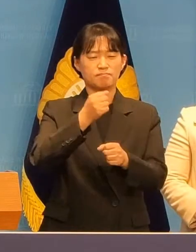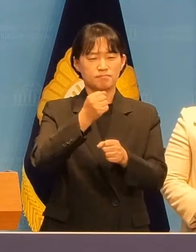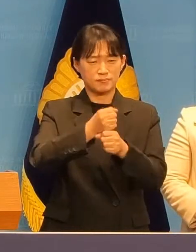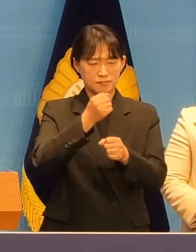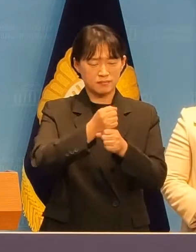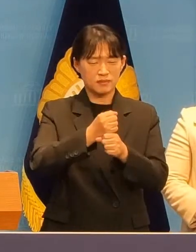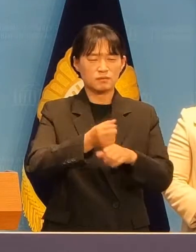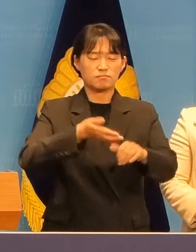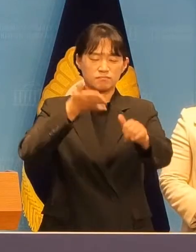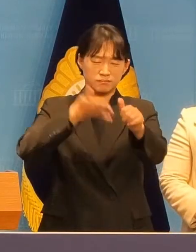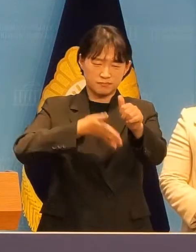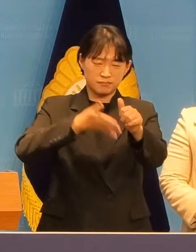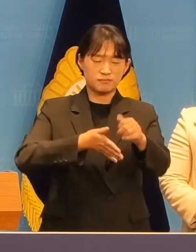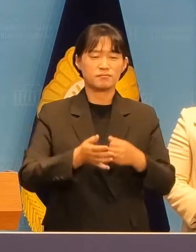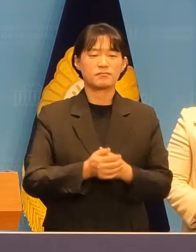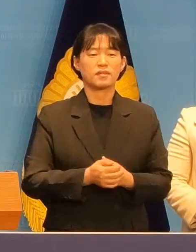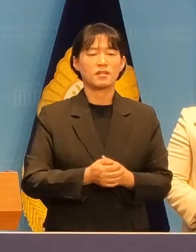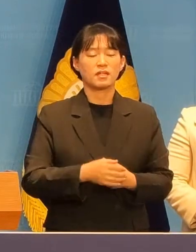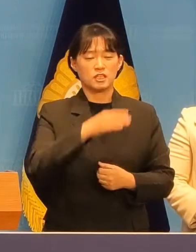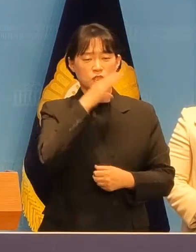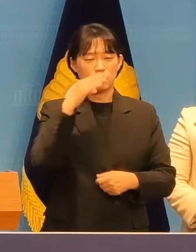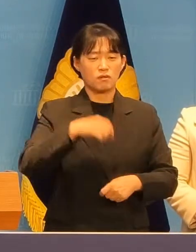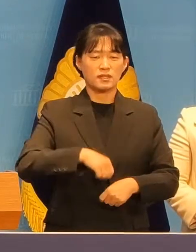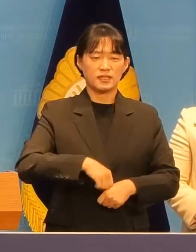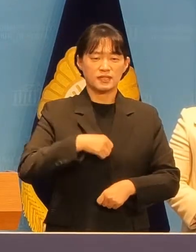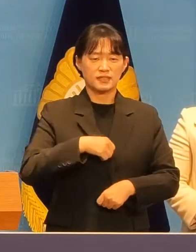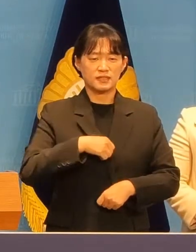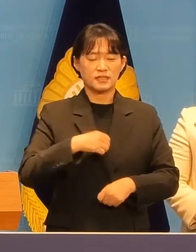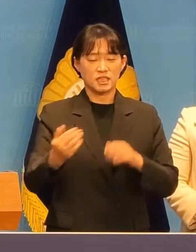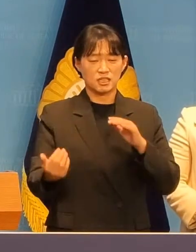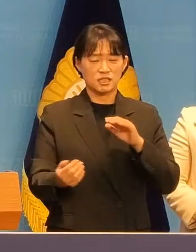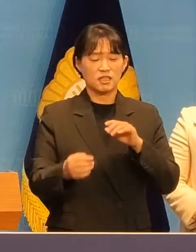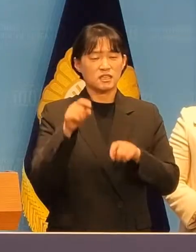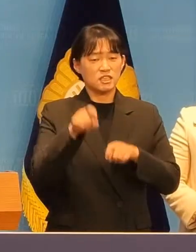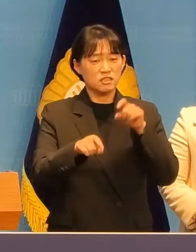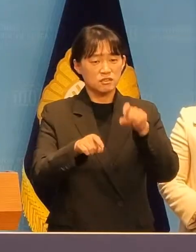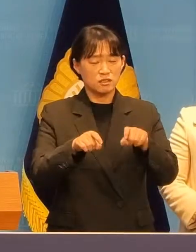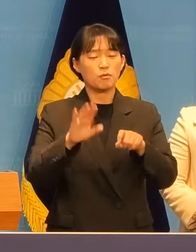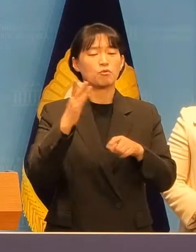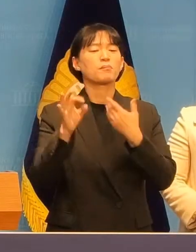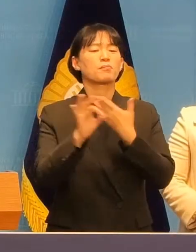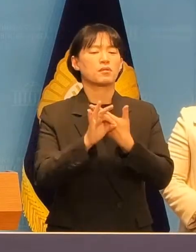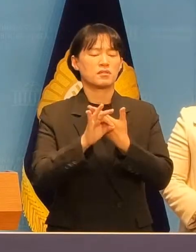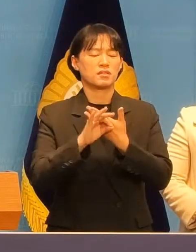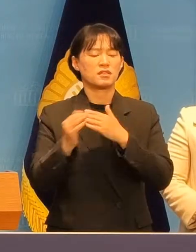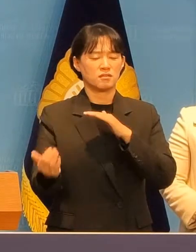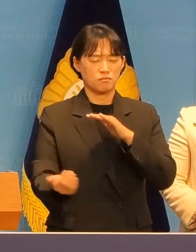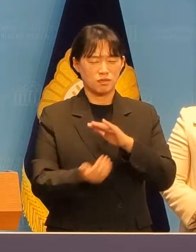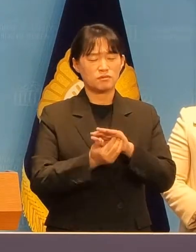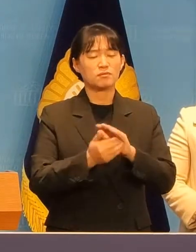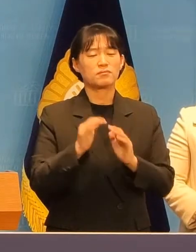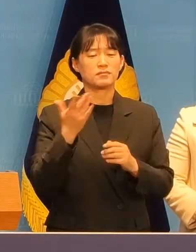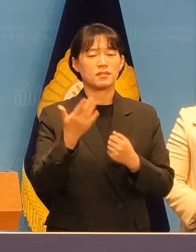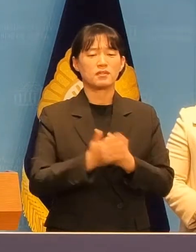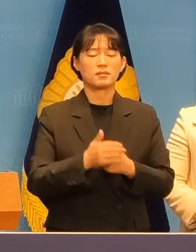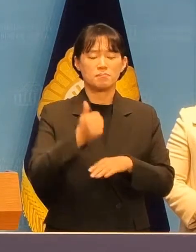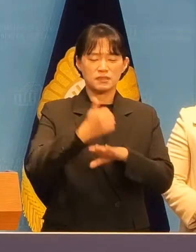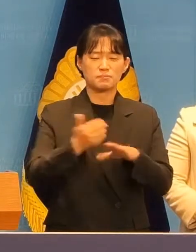정중히 요청드립니다. 정의는 실행되면 비로소 완성됩니다.